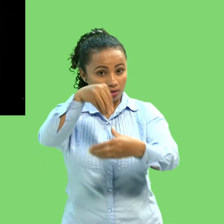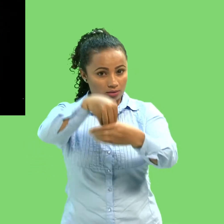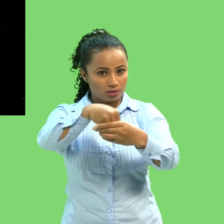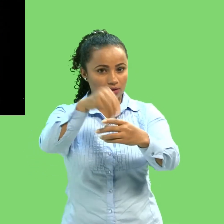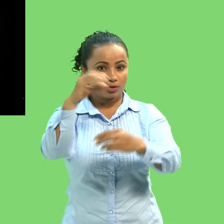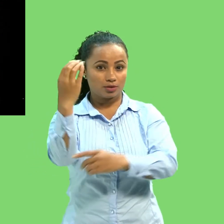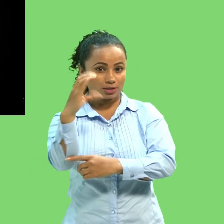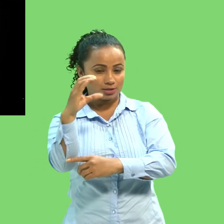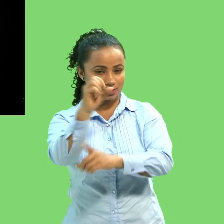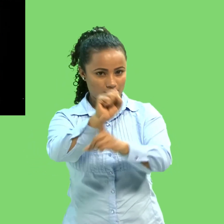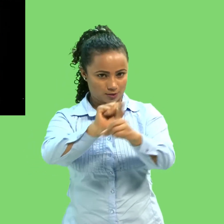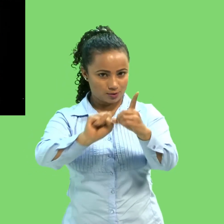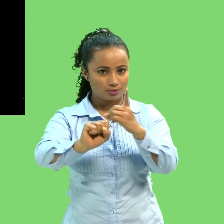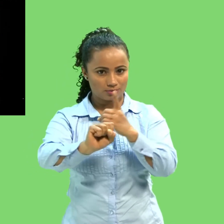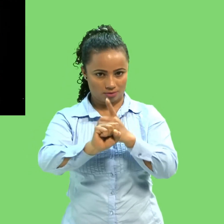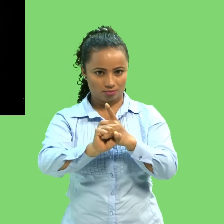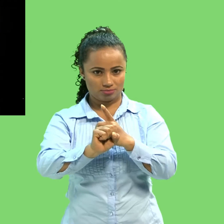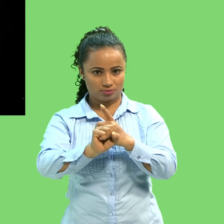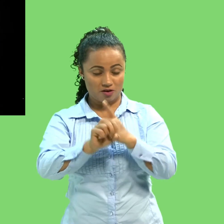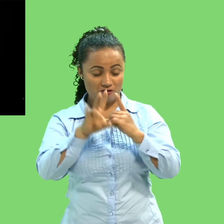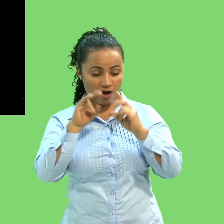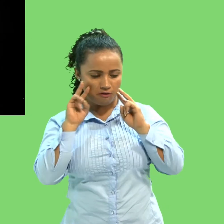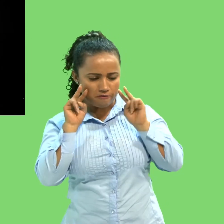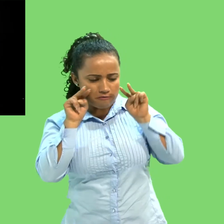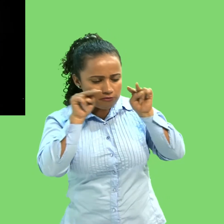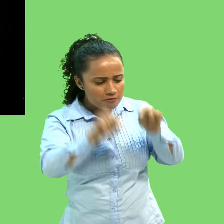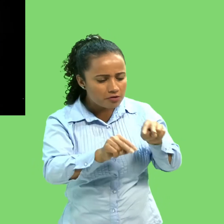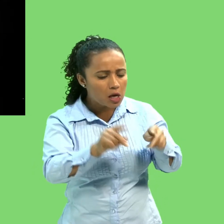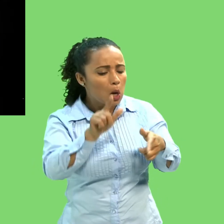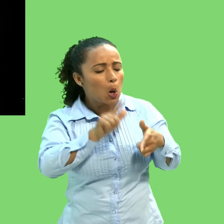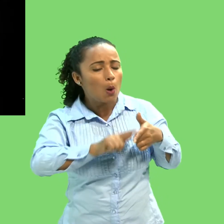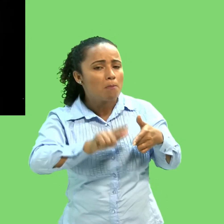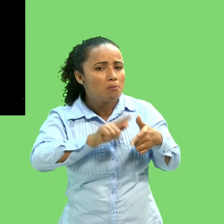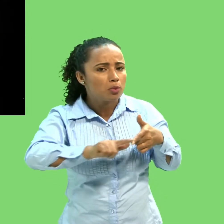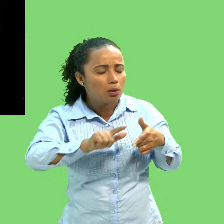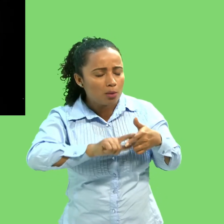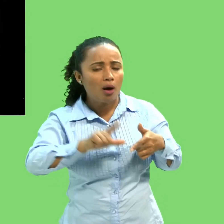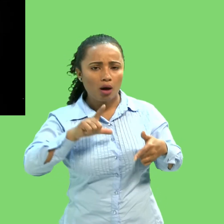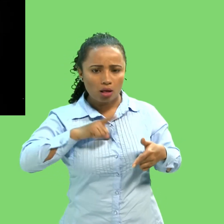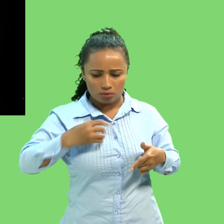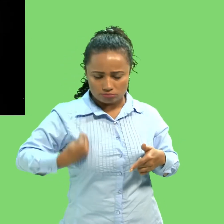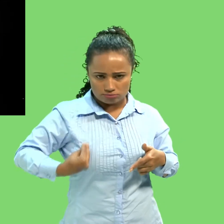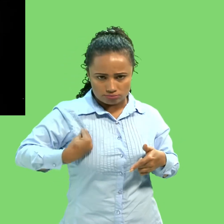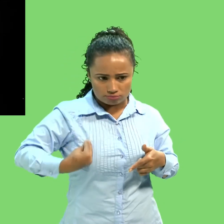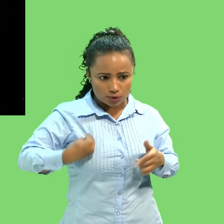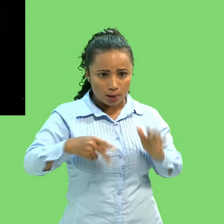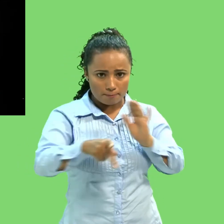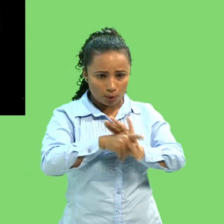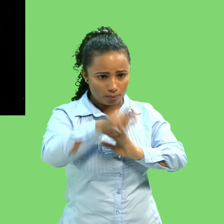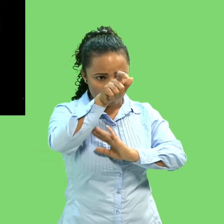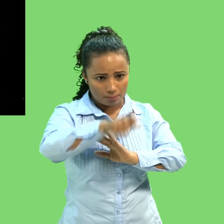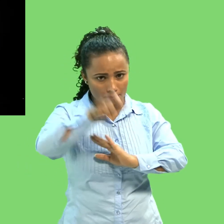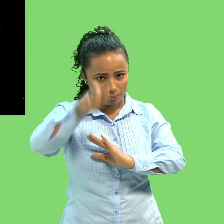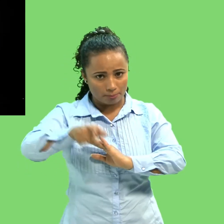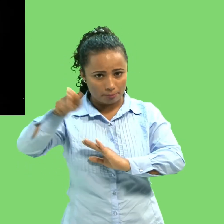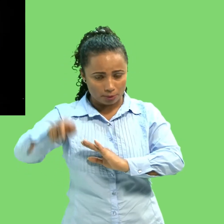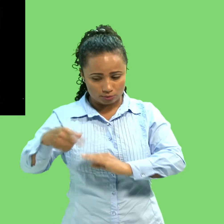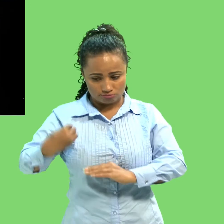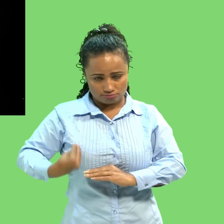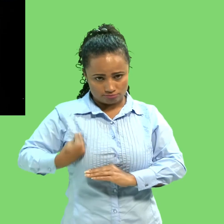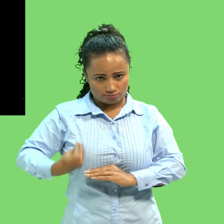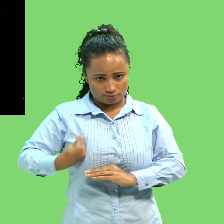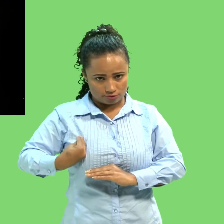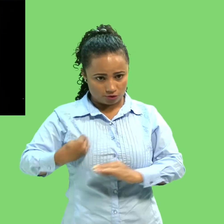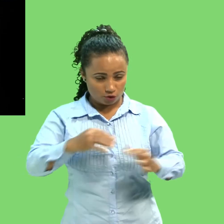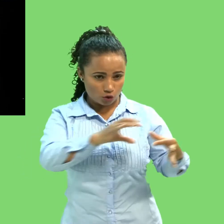isso? Por meio da focalização, né, em problemas enfrentados pelos participantes do discurso dentro